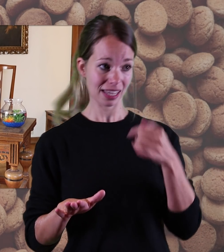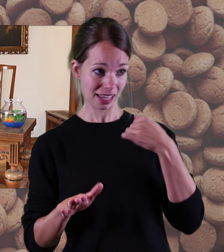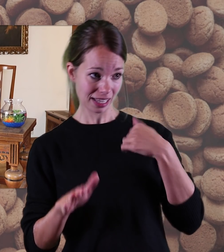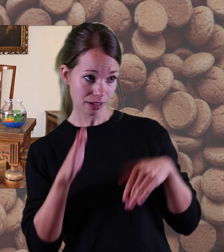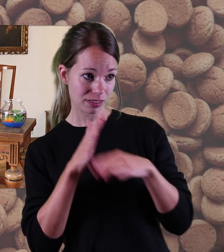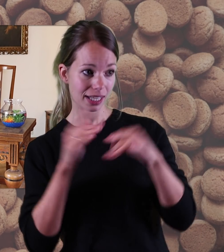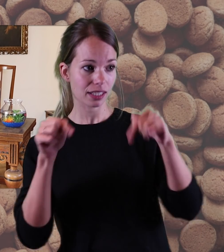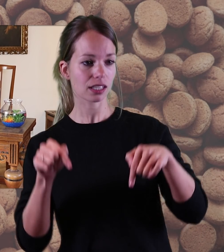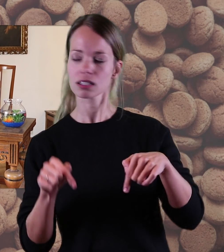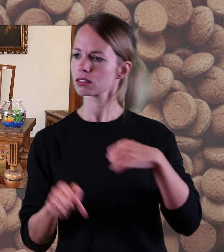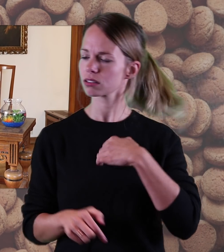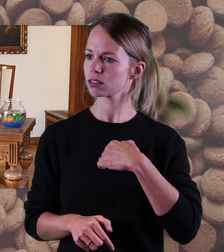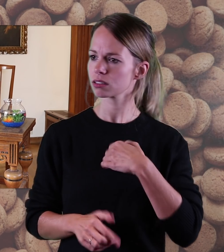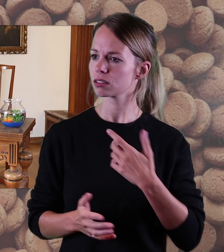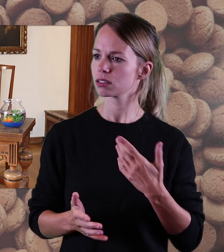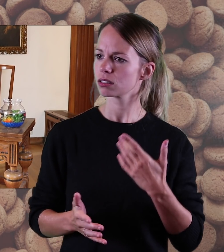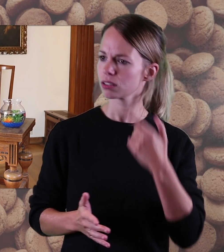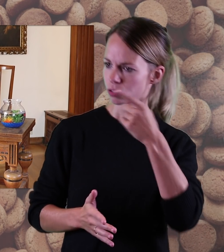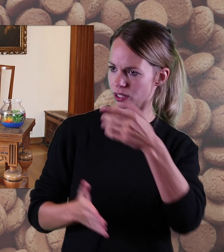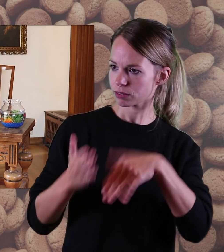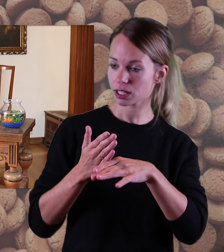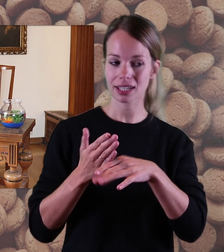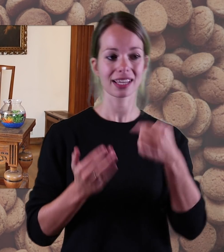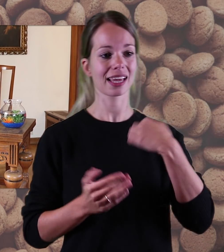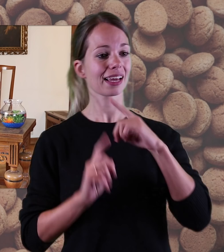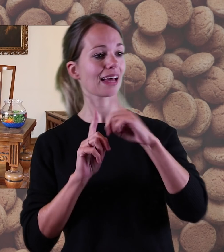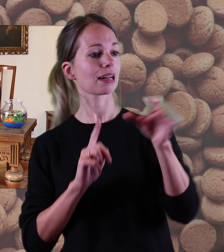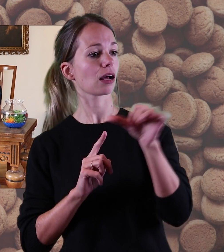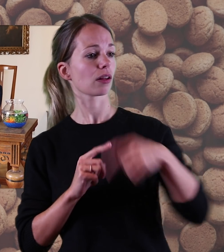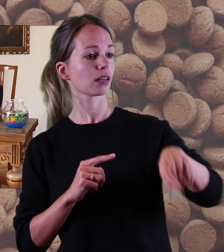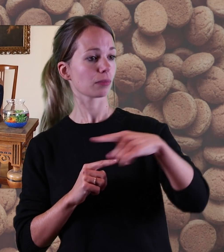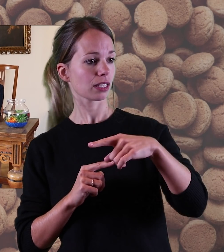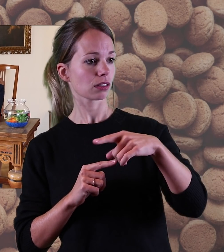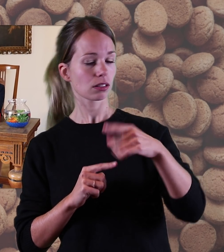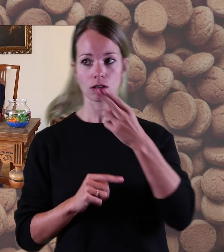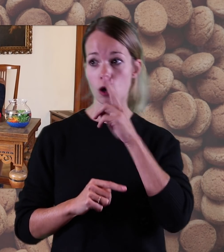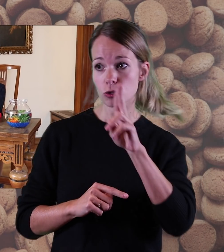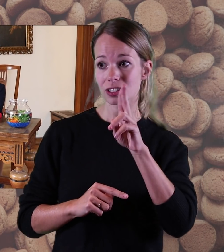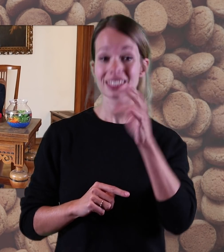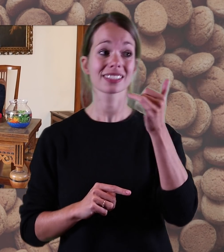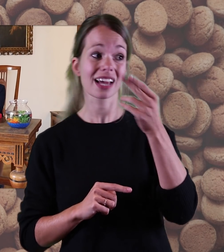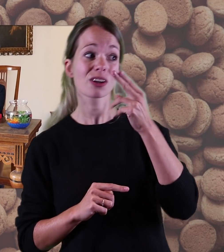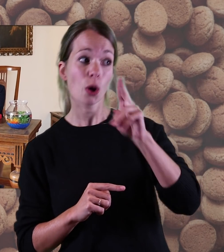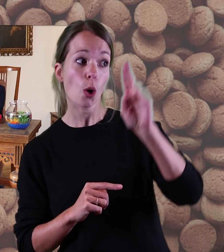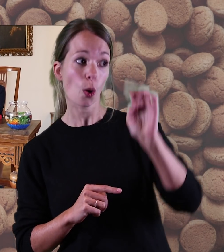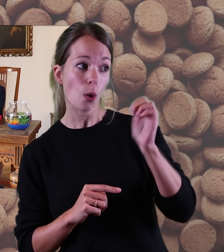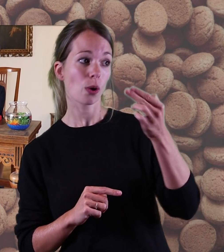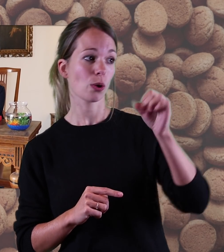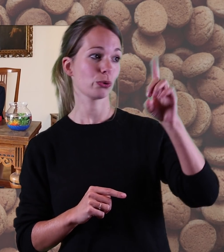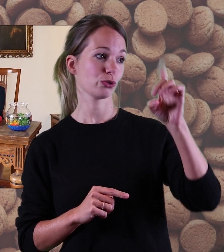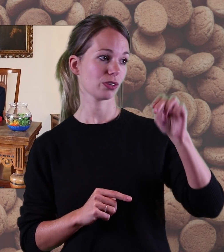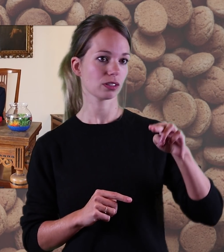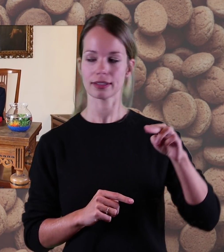ik ga vertrekken hier. Pardon? U gaat vertrekken? Ik ga naar een andere gemeente. Is het heus? Ja, het is Heusden.